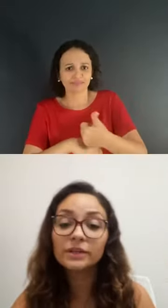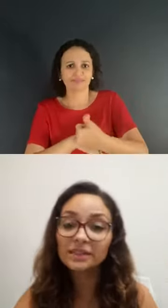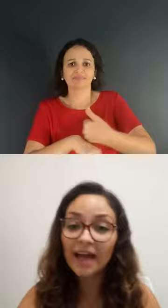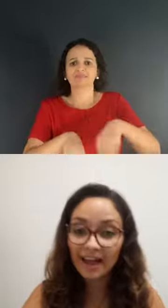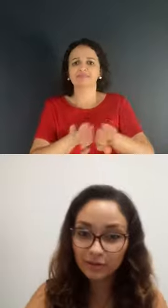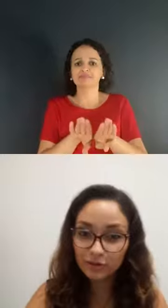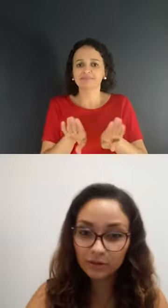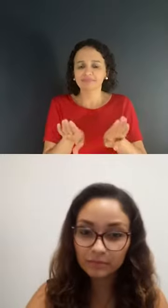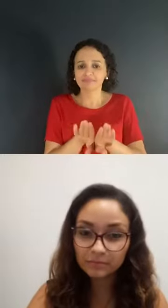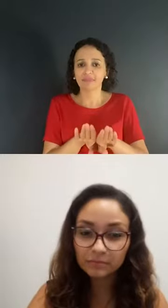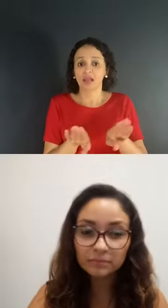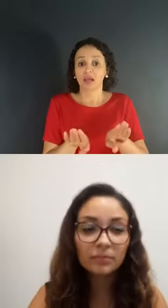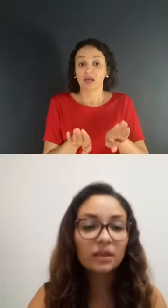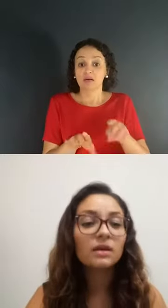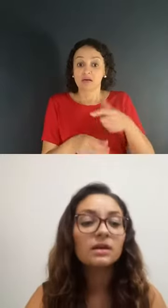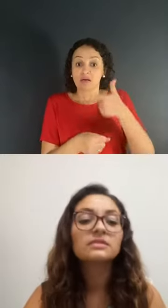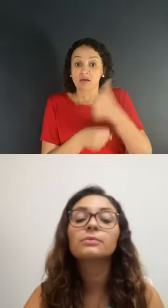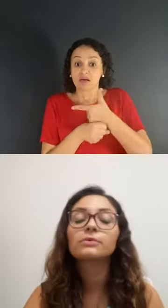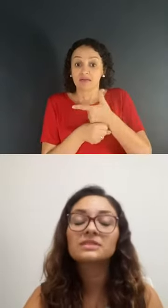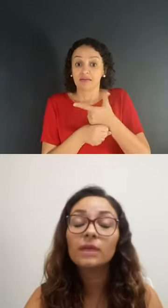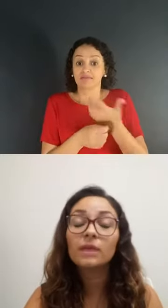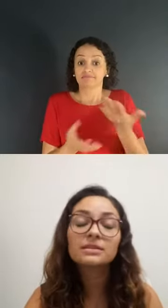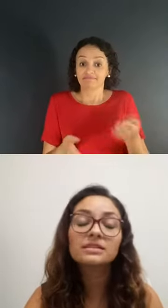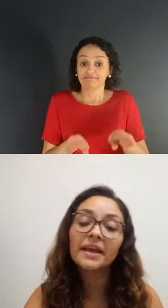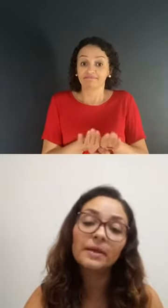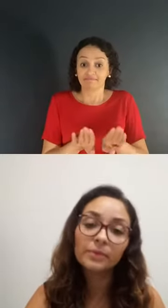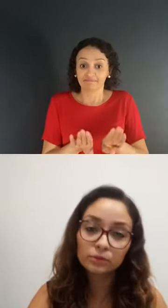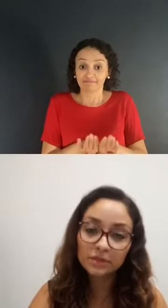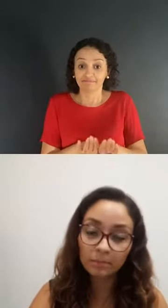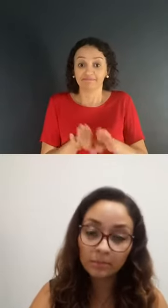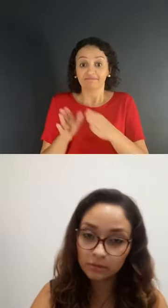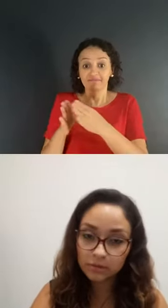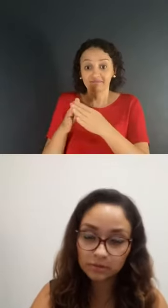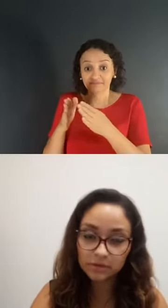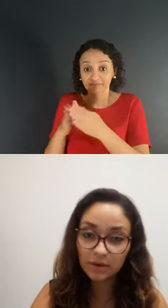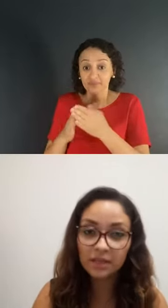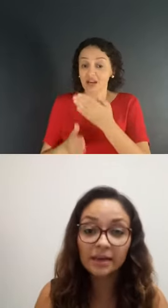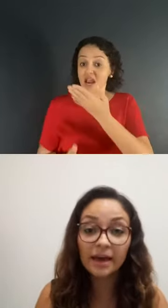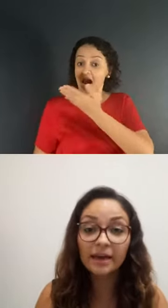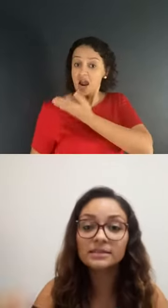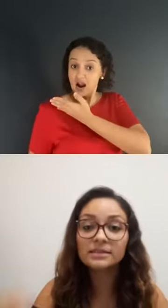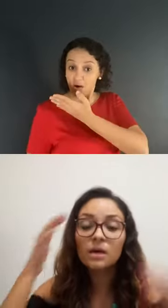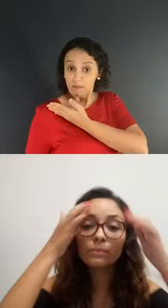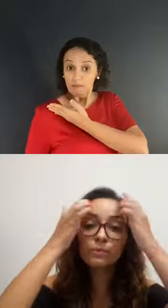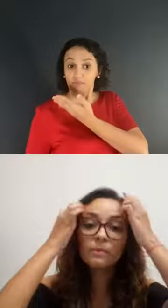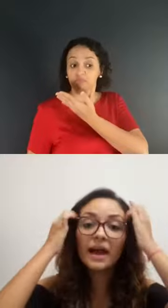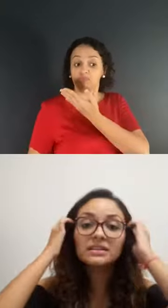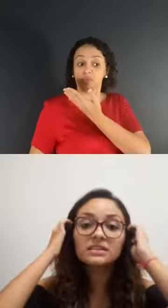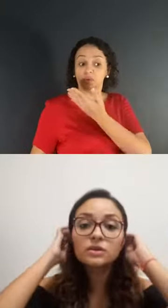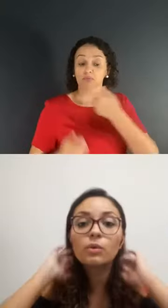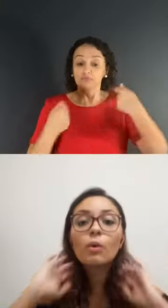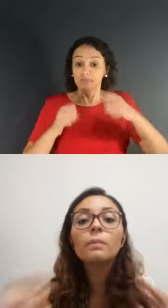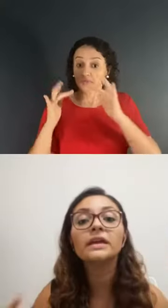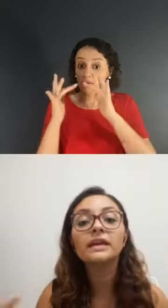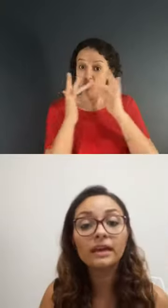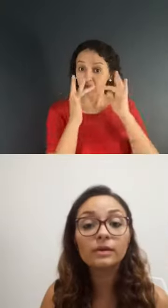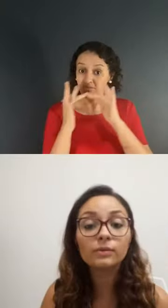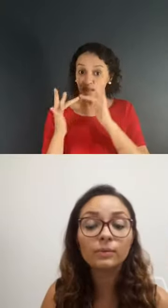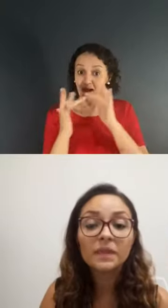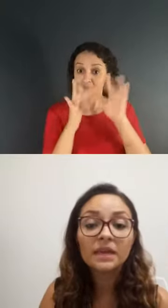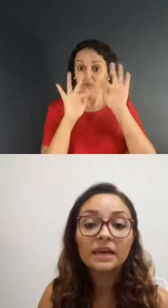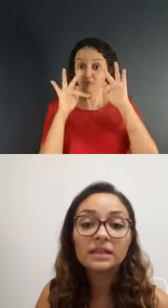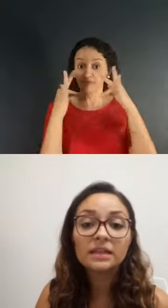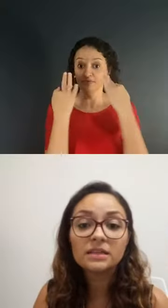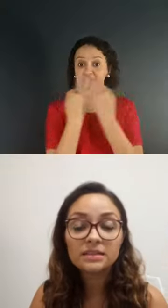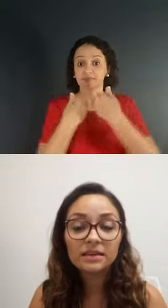uma autoridade, se aproximar sempre dos amigos e dos familiares, por mais que o